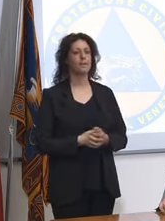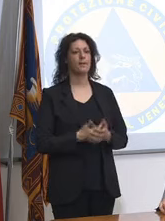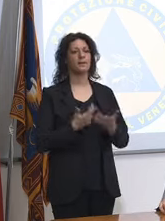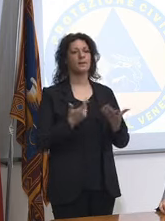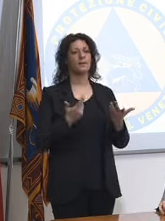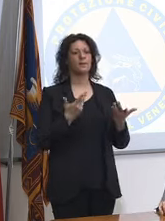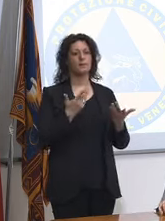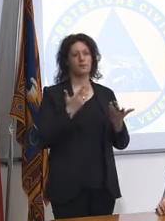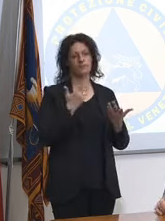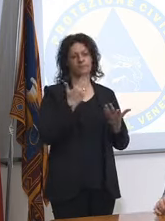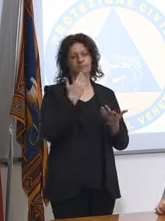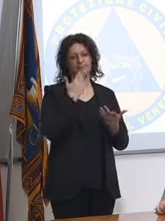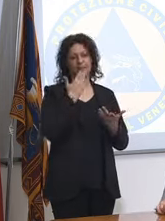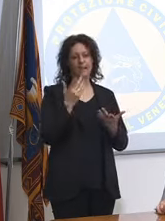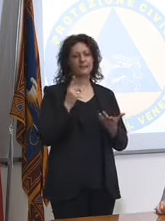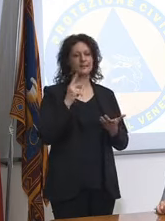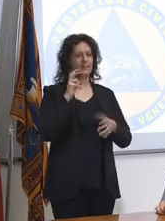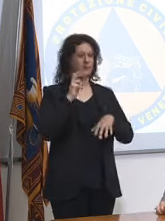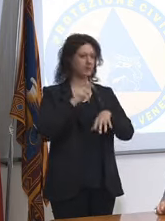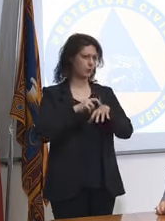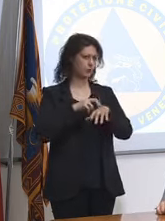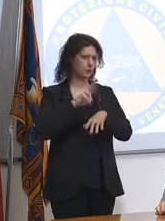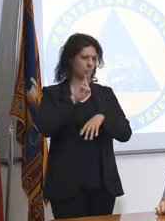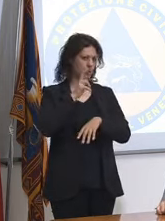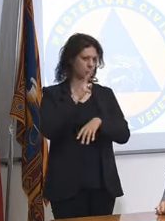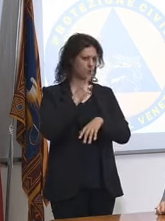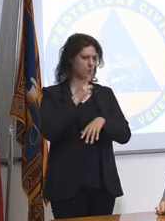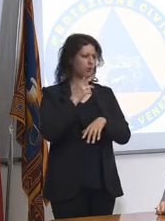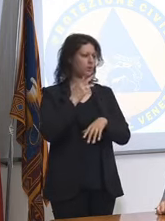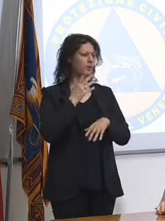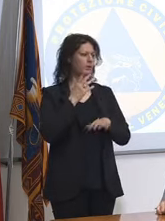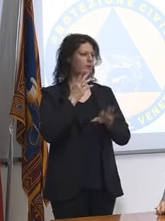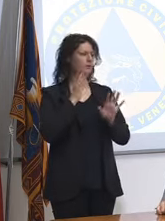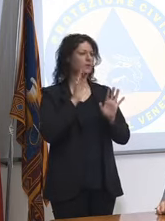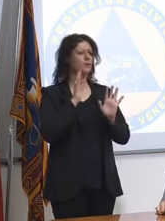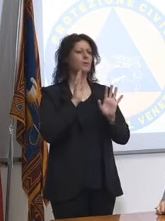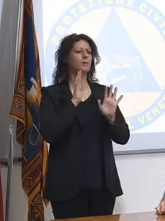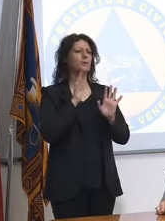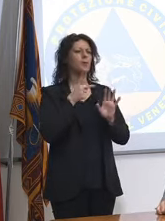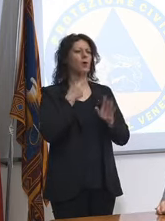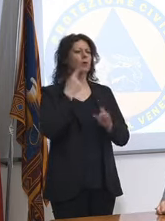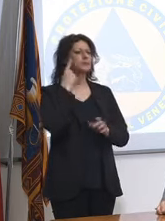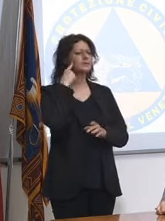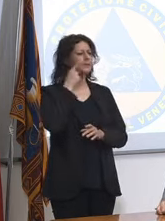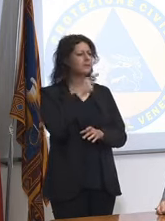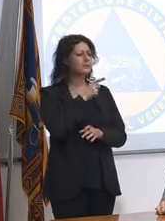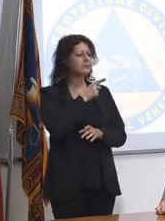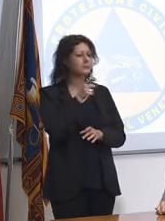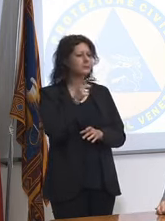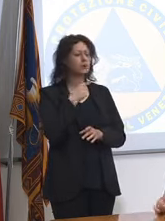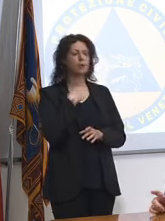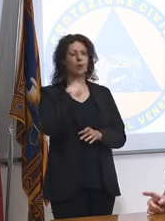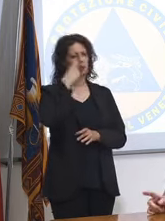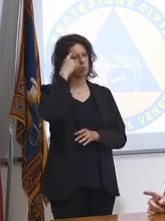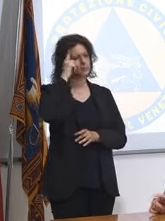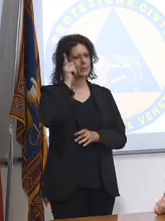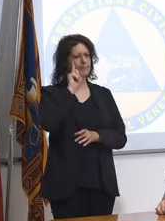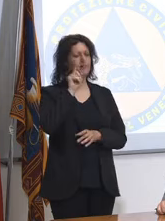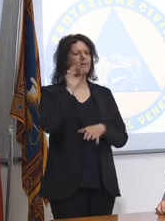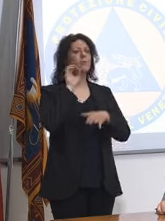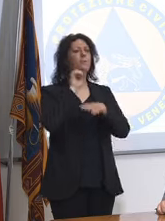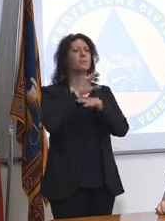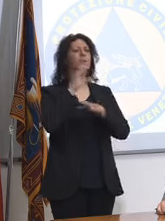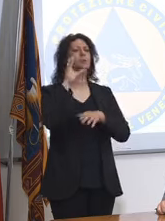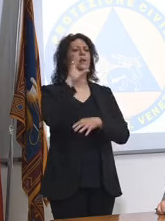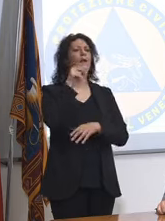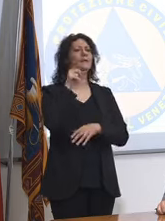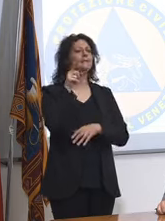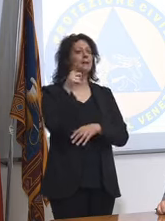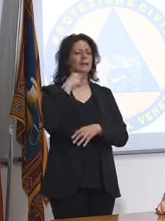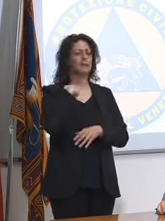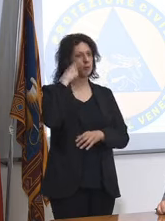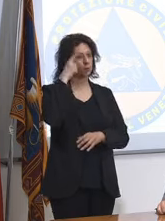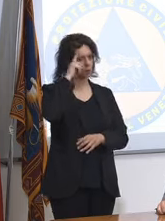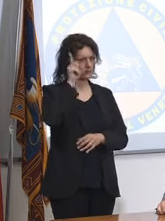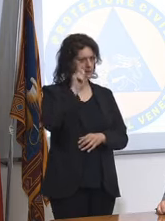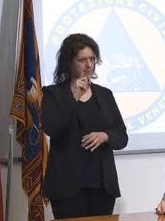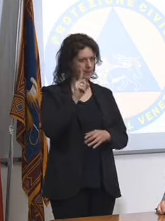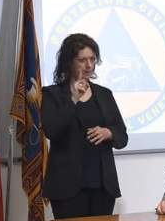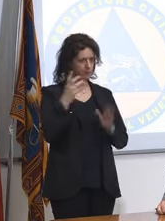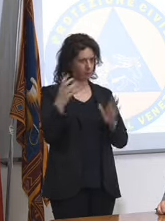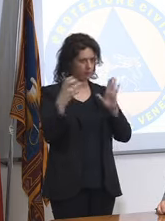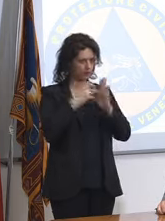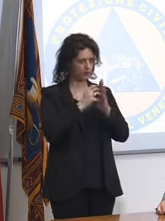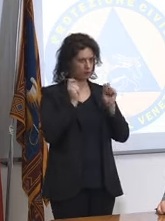dottoressa Russo. Siccome ho sentito un passaggio, io non avevo notizie delle dichiarazioni del professor Crisanti, ho fatto per il tramite